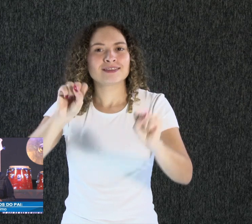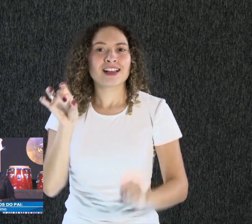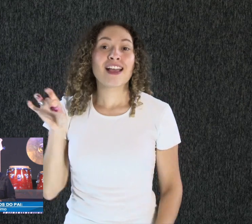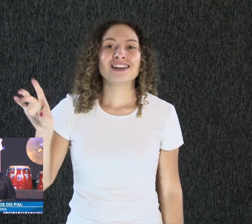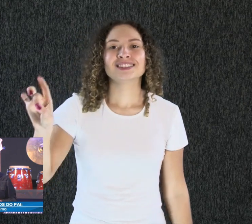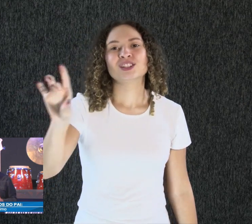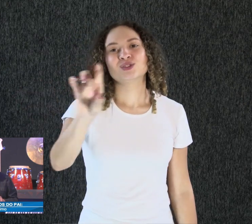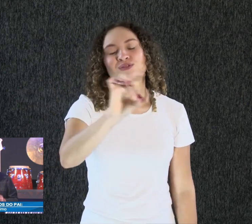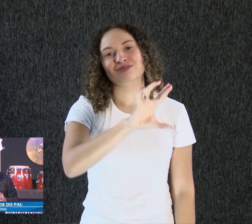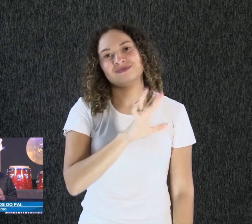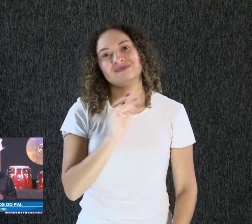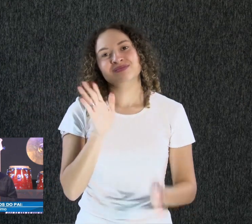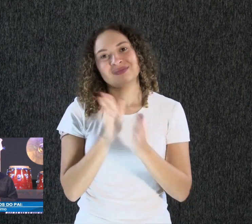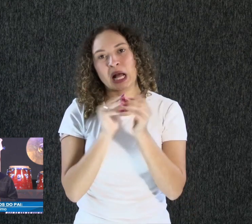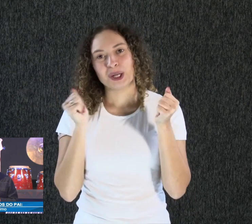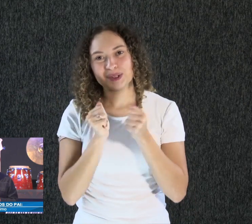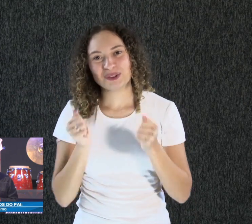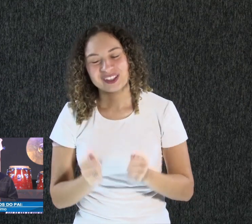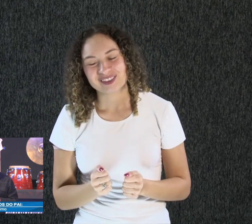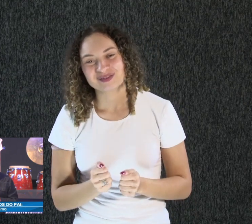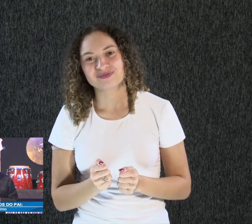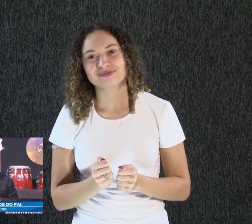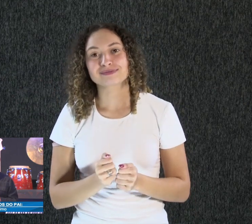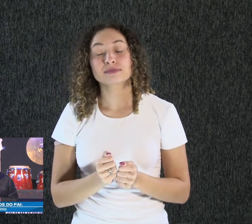livrar. Aleluia por isso.